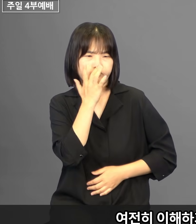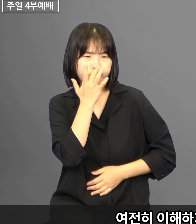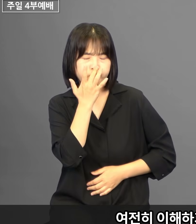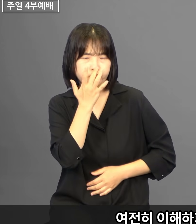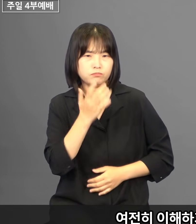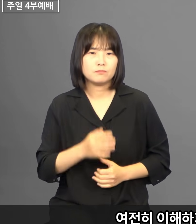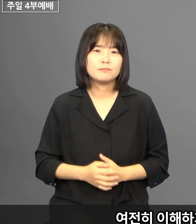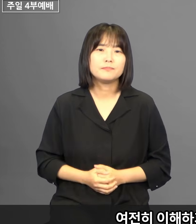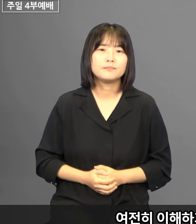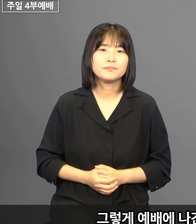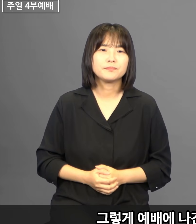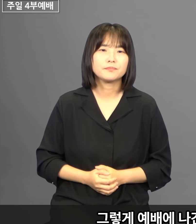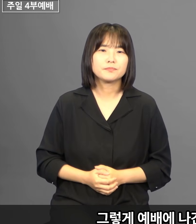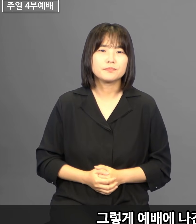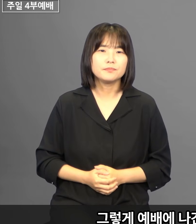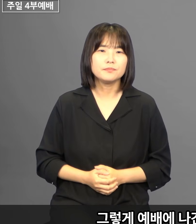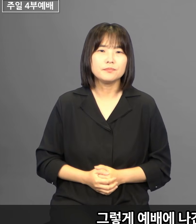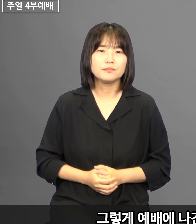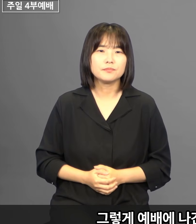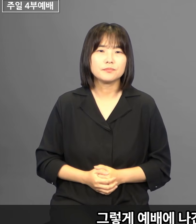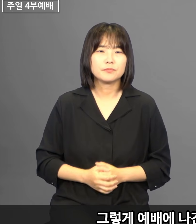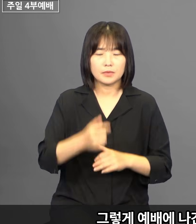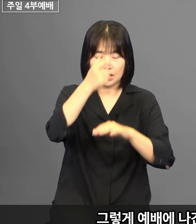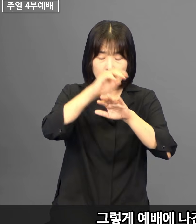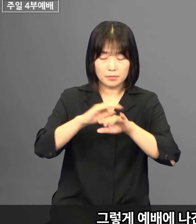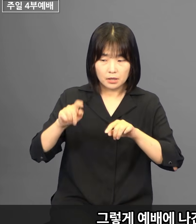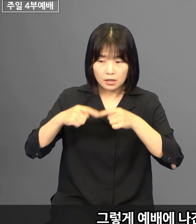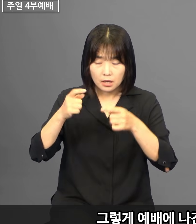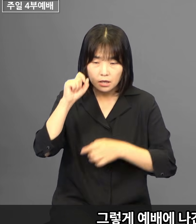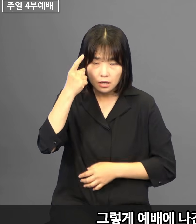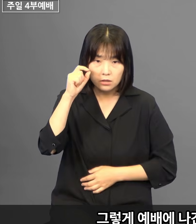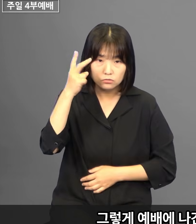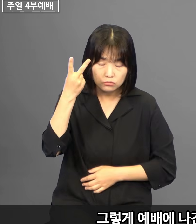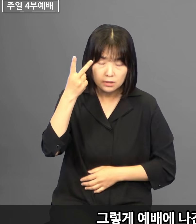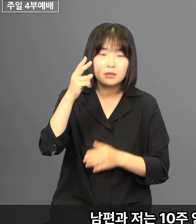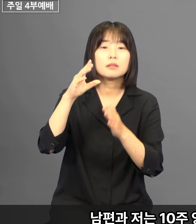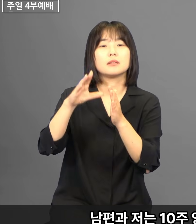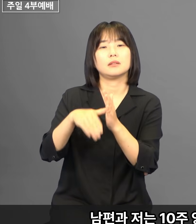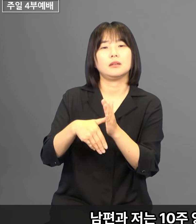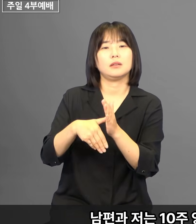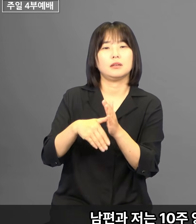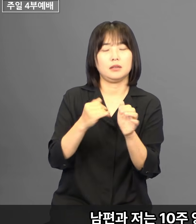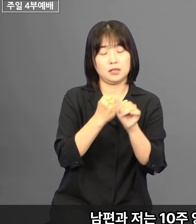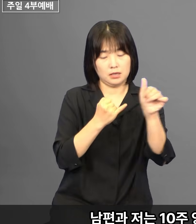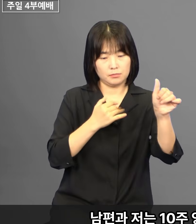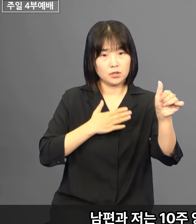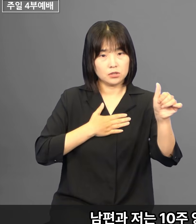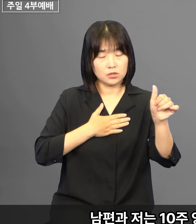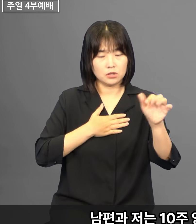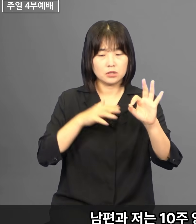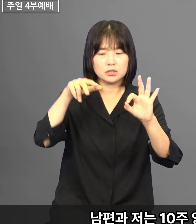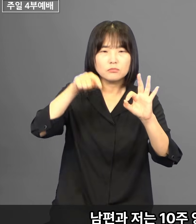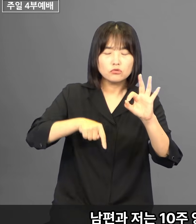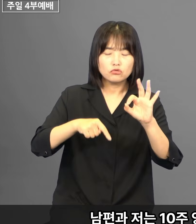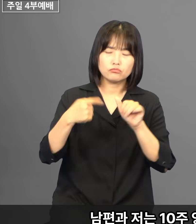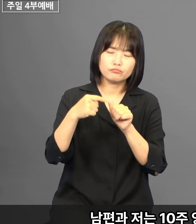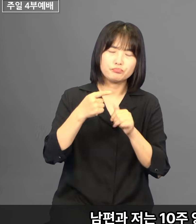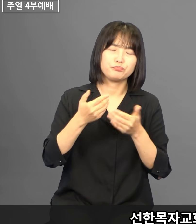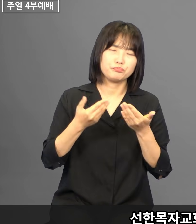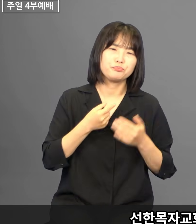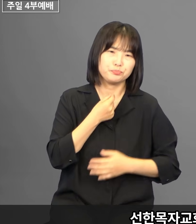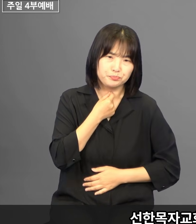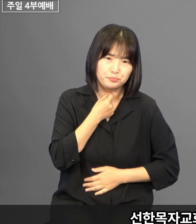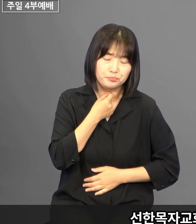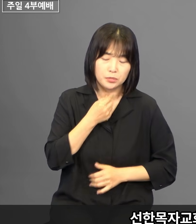느껴졌습니다. 그렇게 예배에 나간 지 2달여가 지났을 무렵 남편과 저는 10주 양육을 받고 싶다는